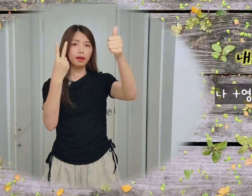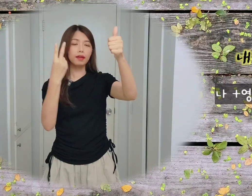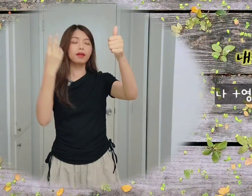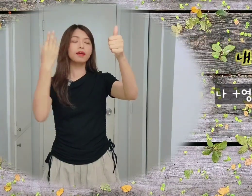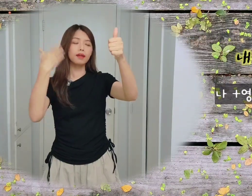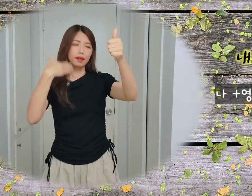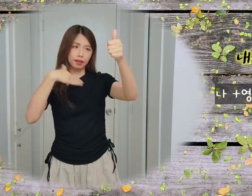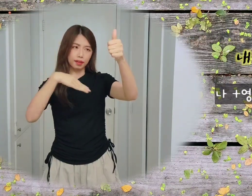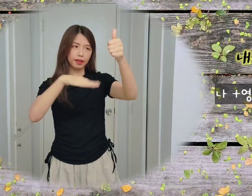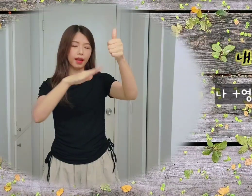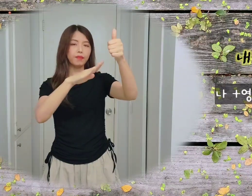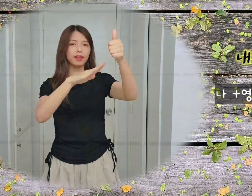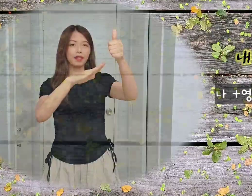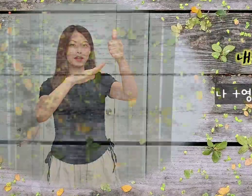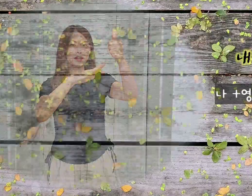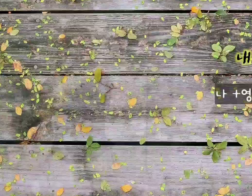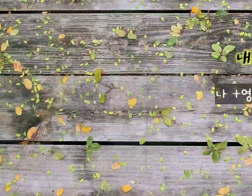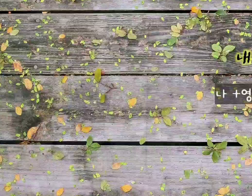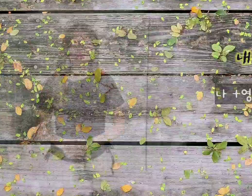돌아갑니다.